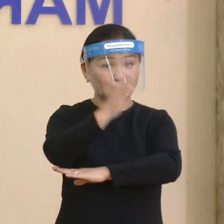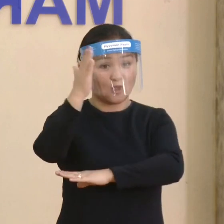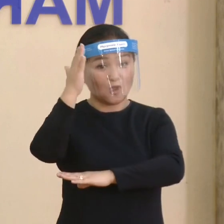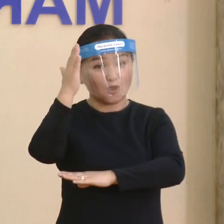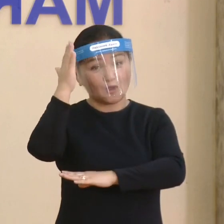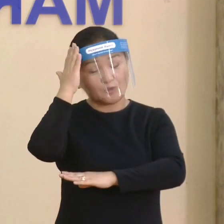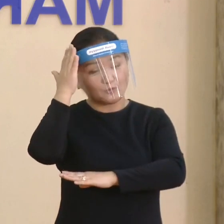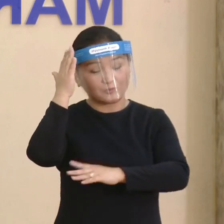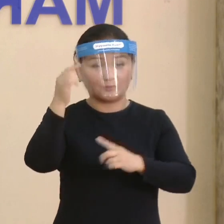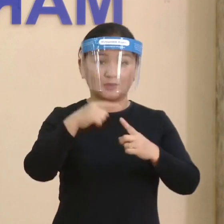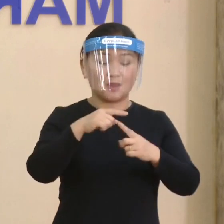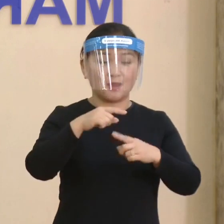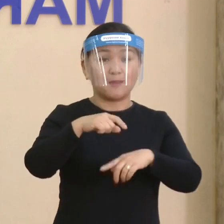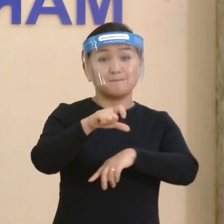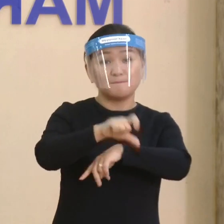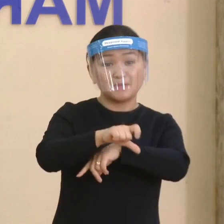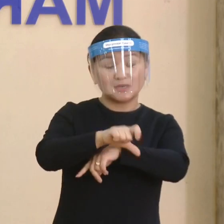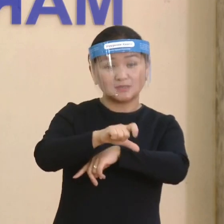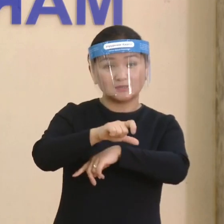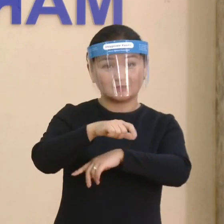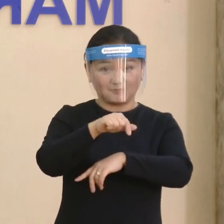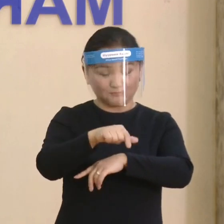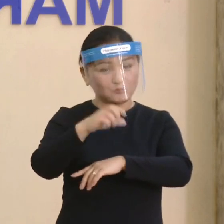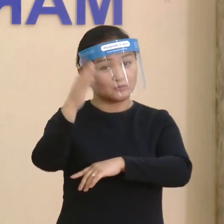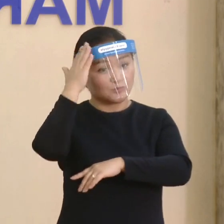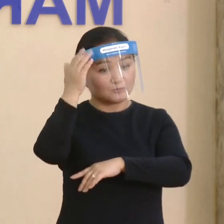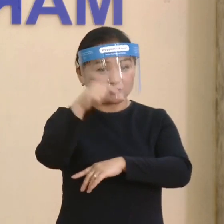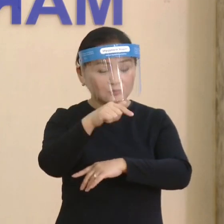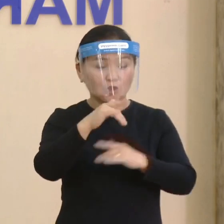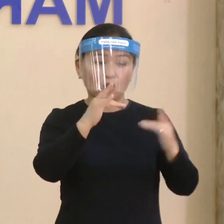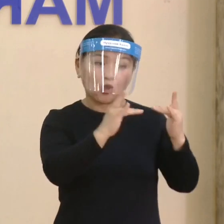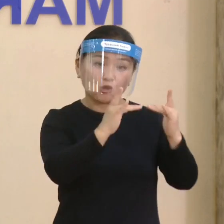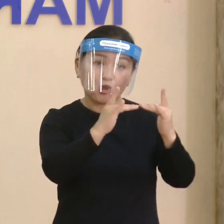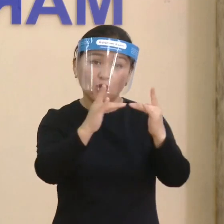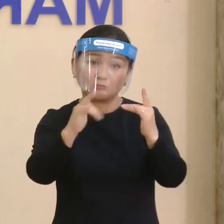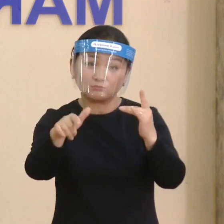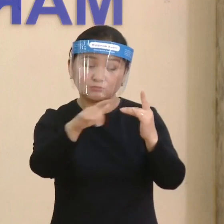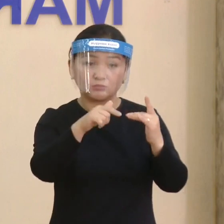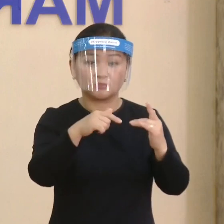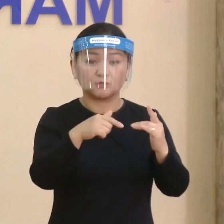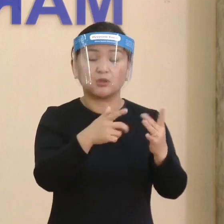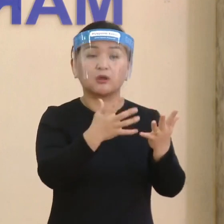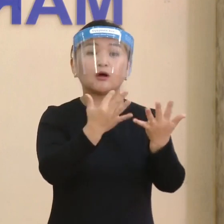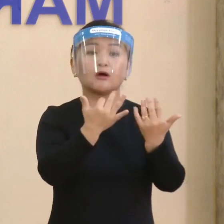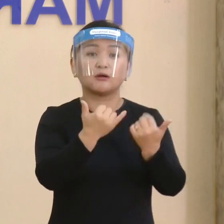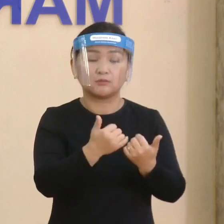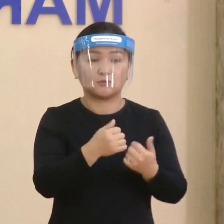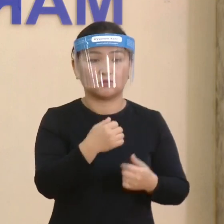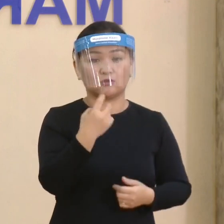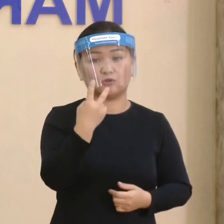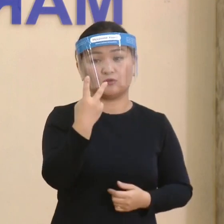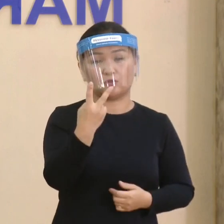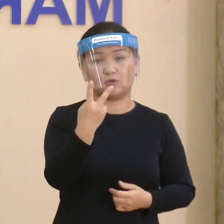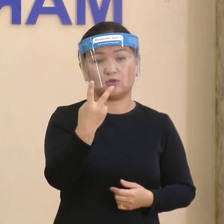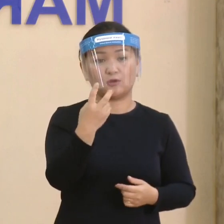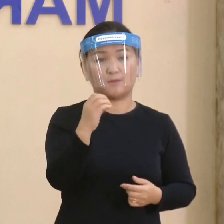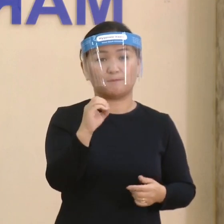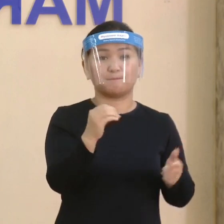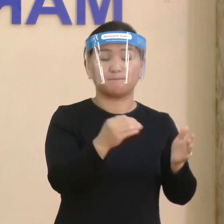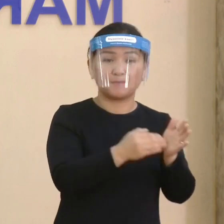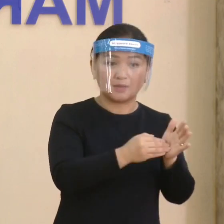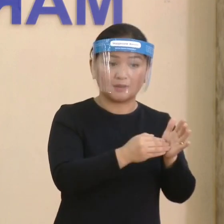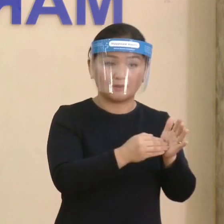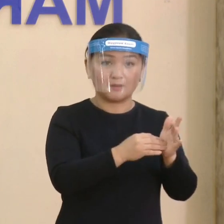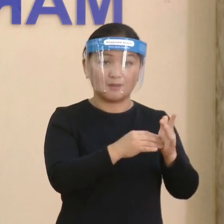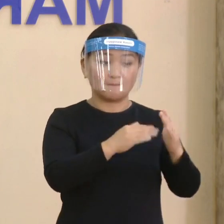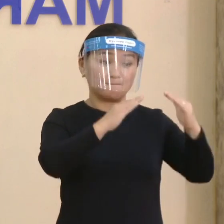сургалт үйлдвэрийн төвүүдийн байрыг энтэргээд оруудын бүгдийг ингээд аваад үзэх юм бол ерөнхийдөө нэг 20,000 орчим байр